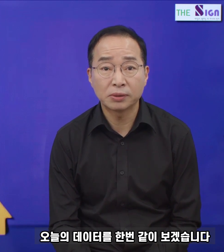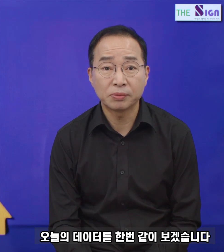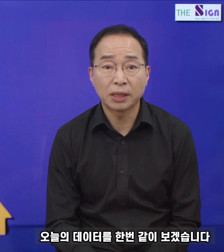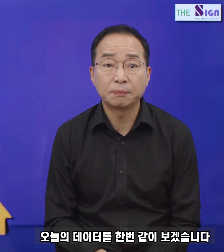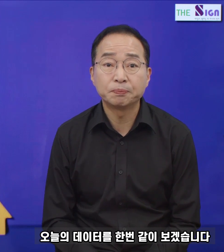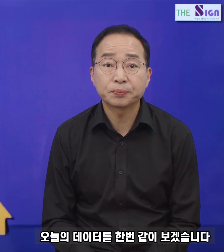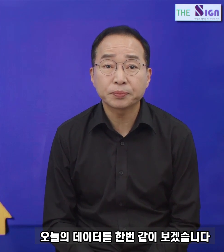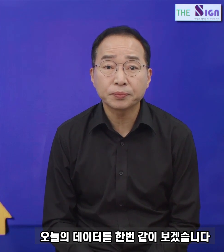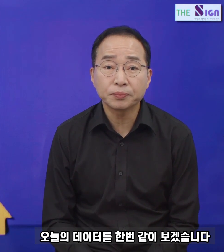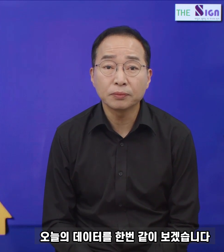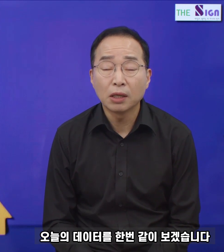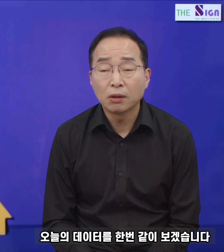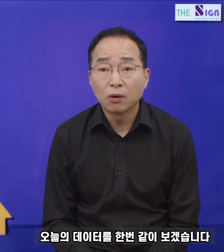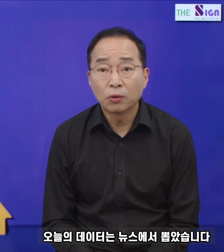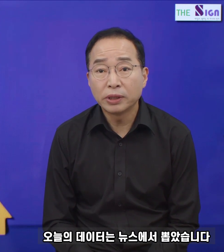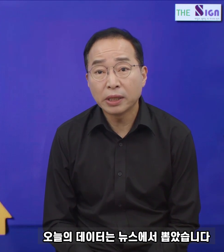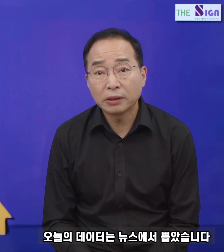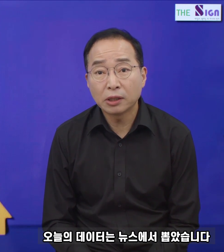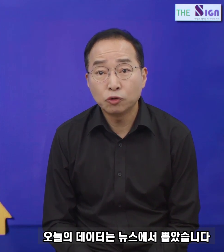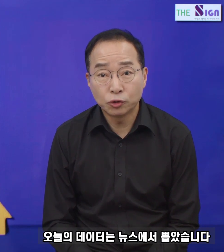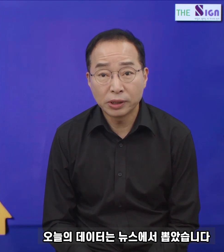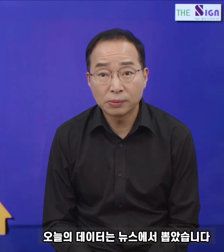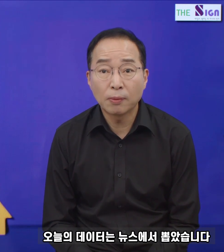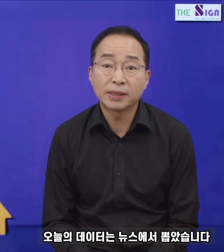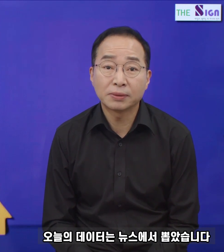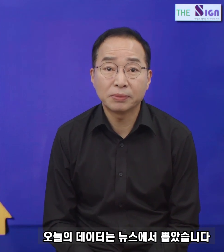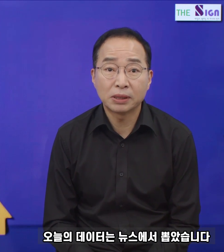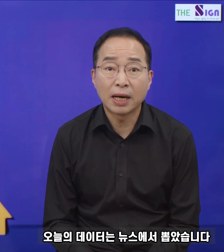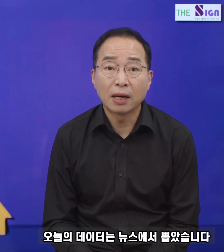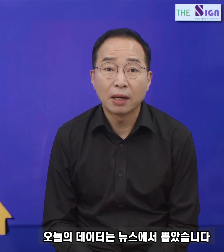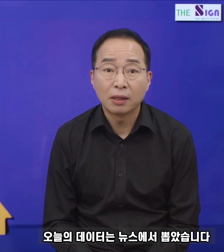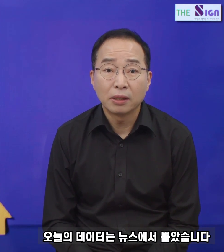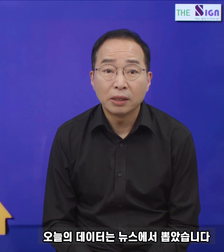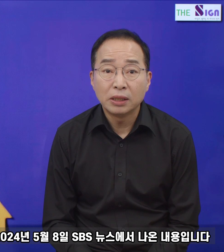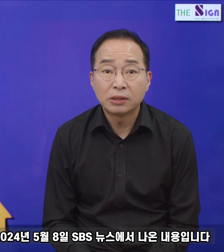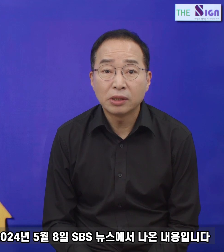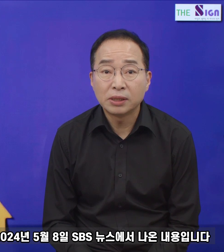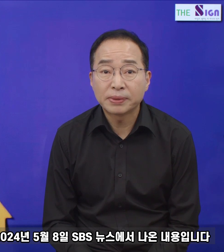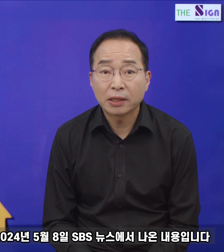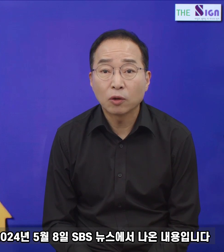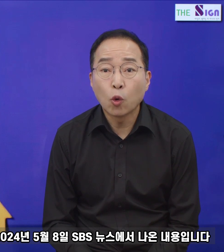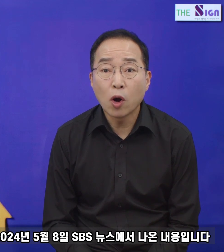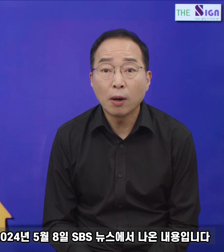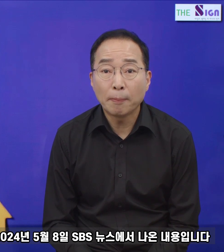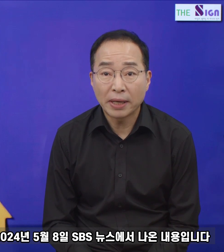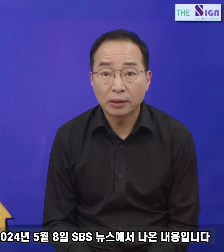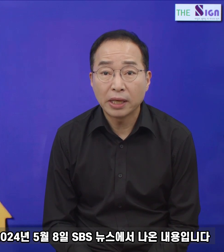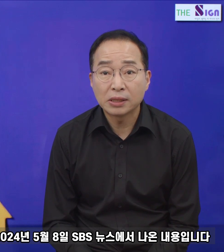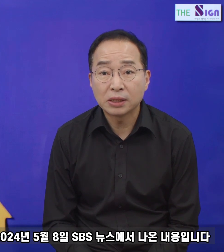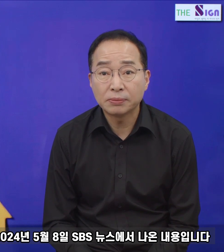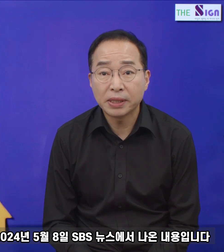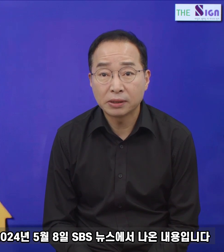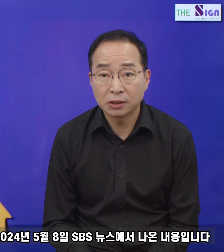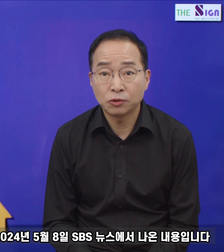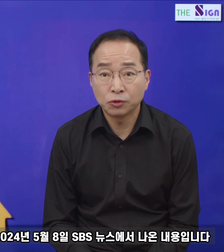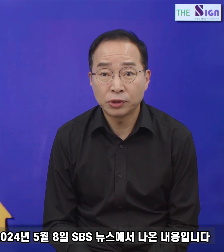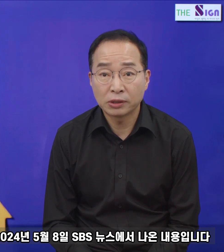보겠습니다. 오늘의 데이터는 뉴스에서 뽑았습니다. 2024년 5월 8일 SBS 뉴스에서